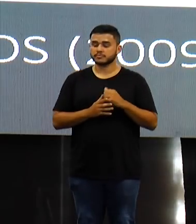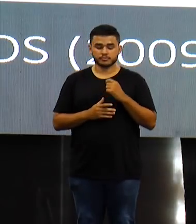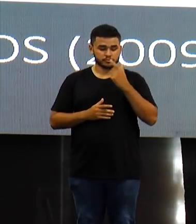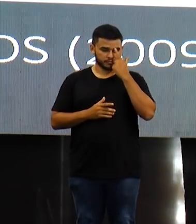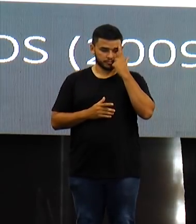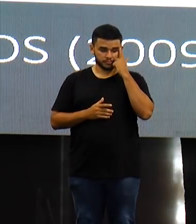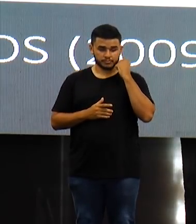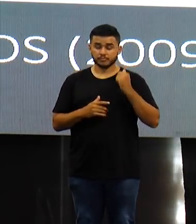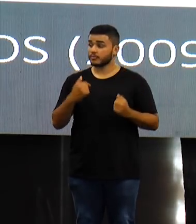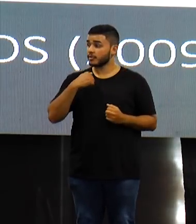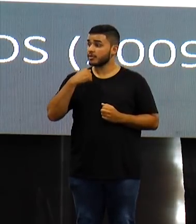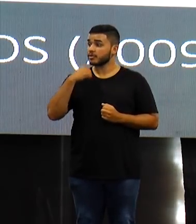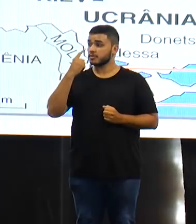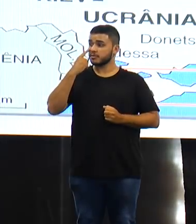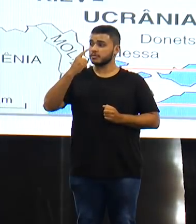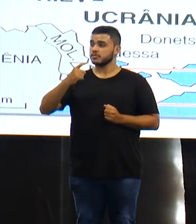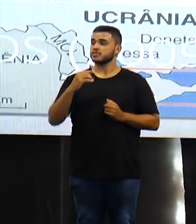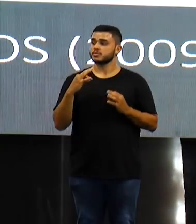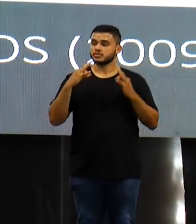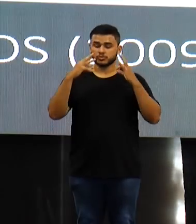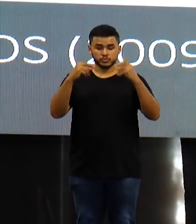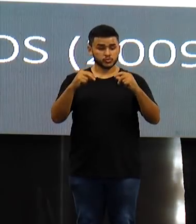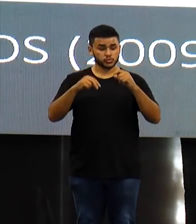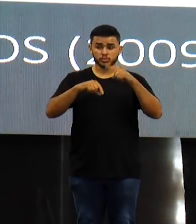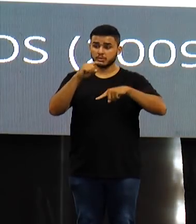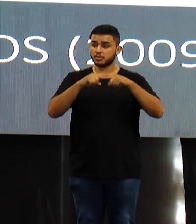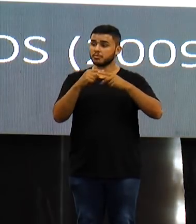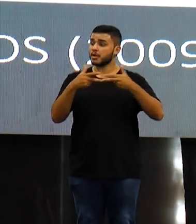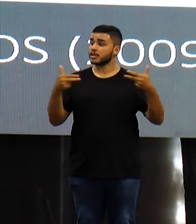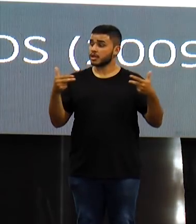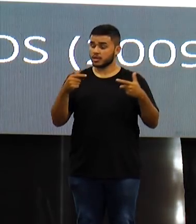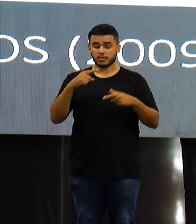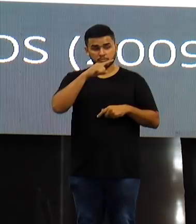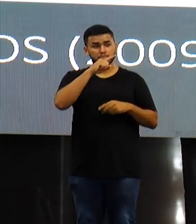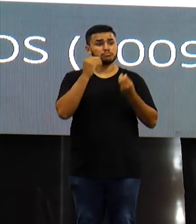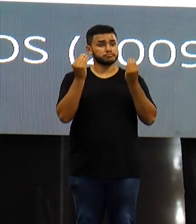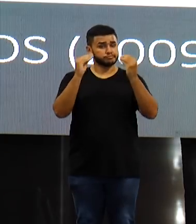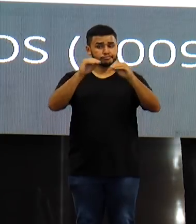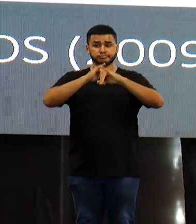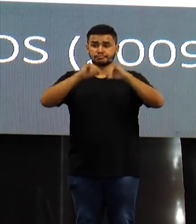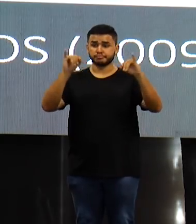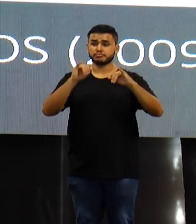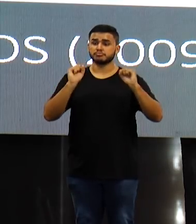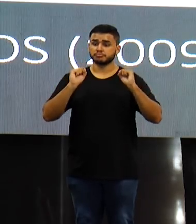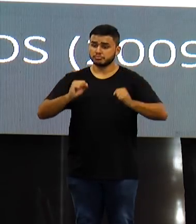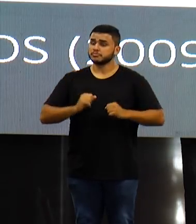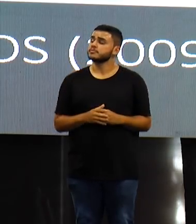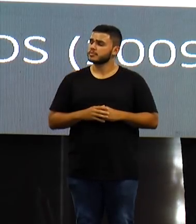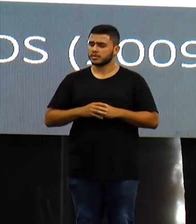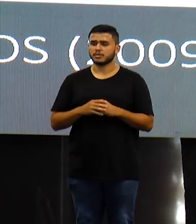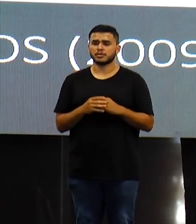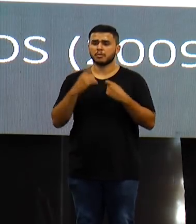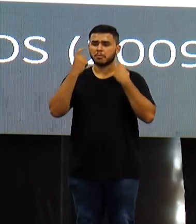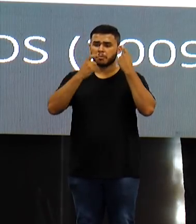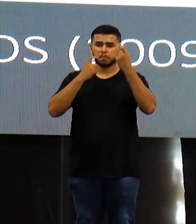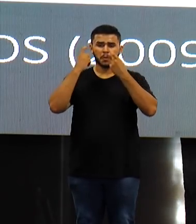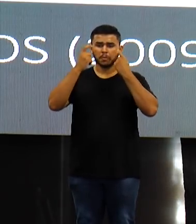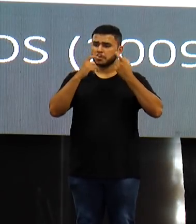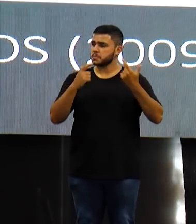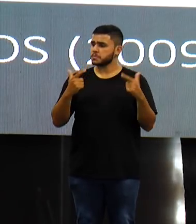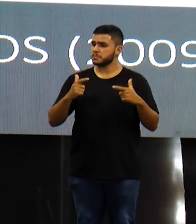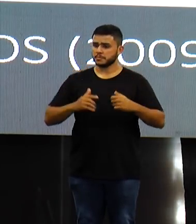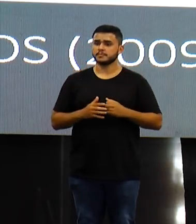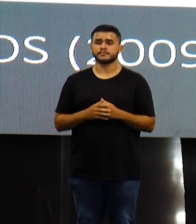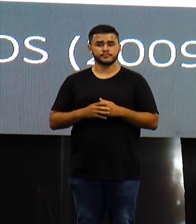vocês. Eu vou colocar todo esse material à disposição de vocês. Não se preocupe, todo esse material, do jeito que está